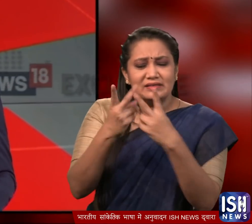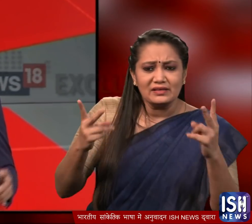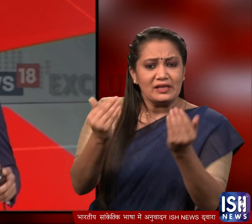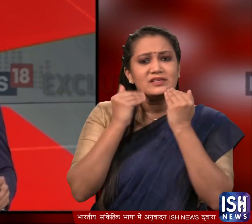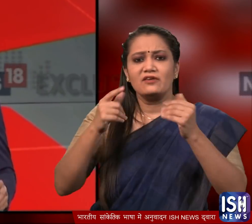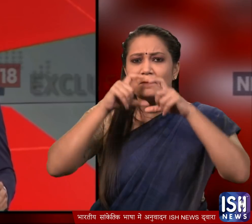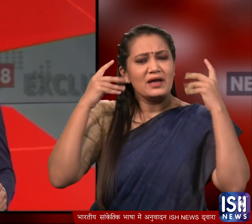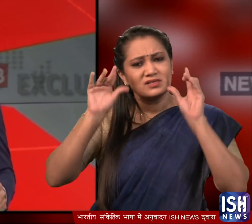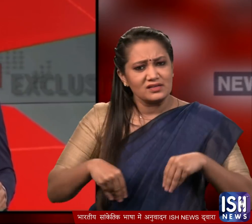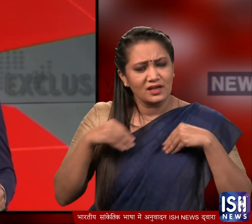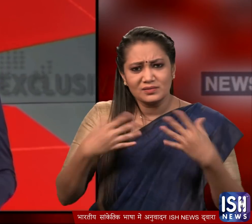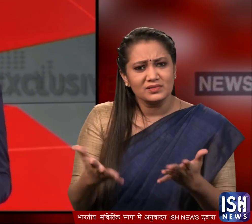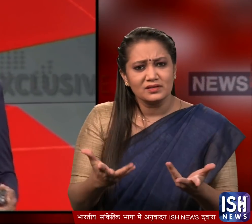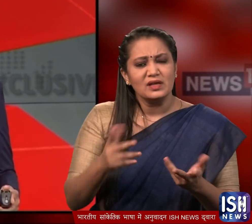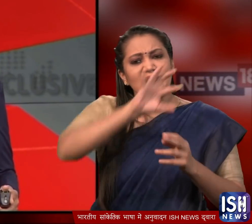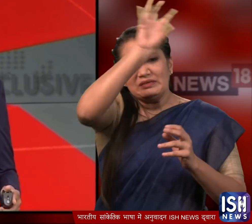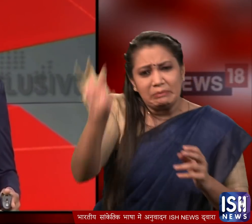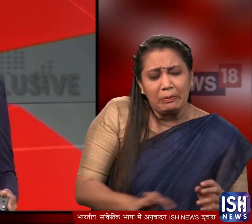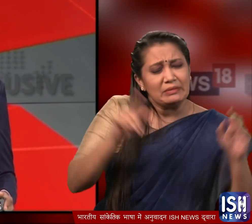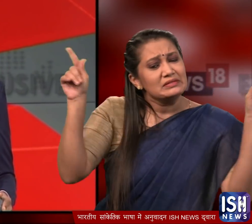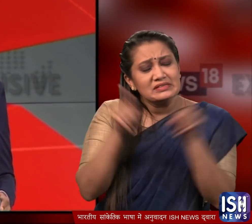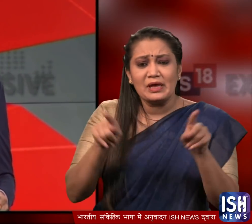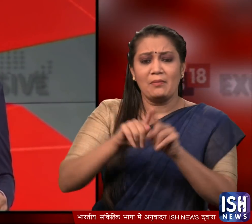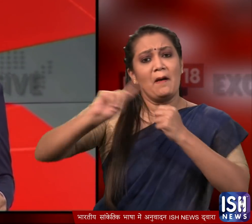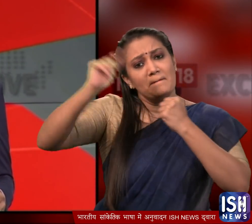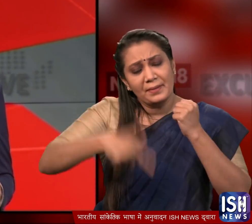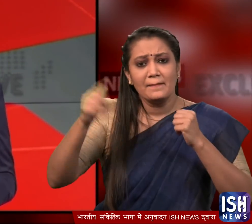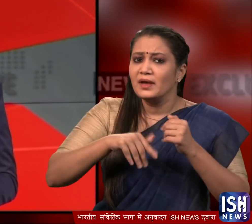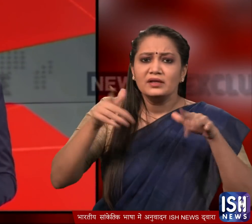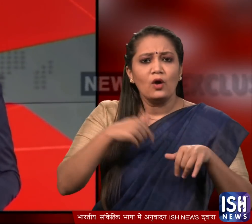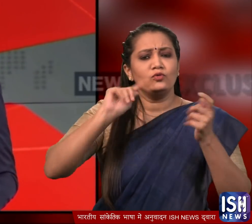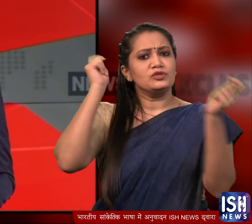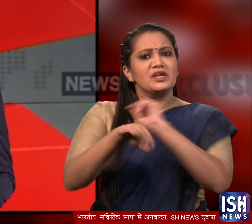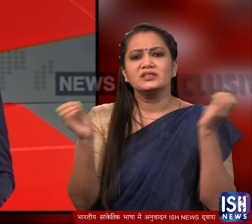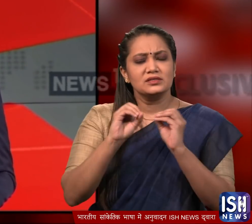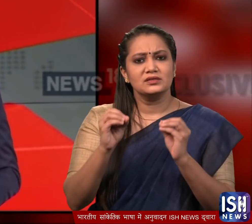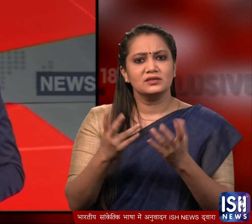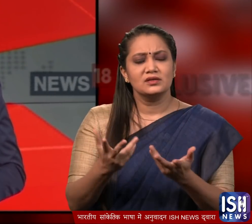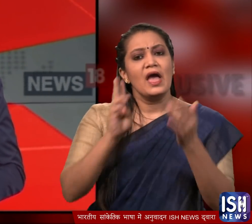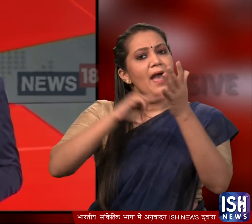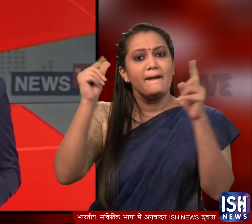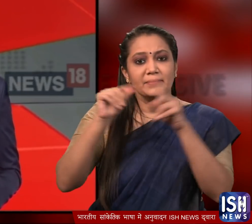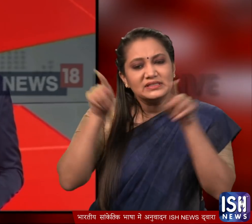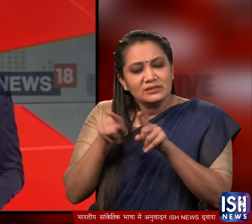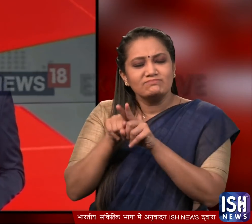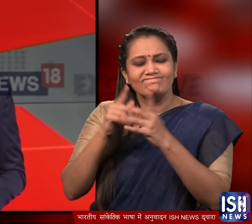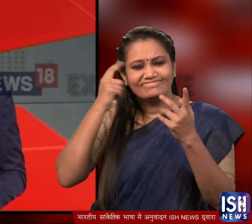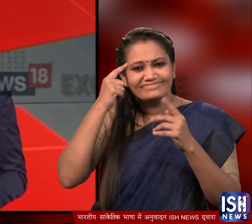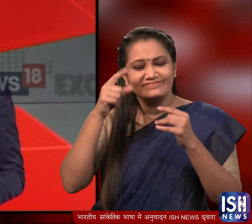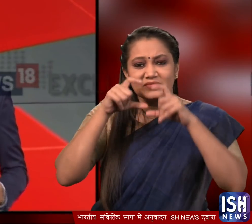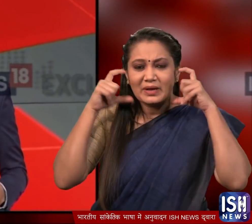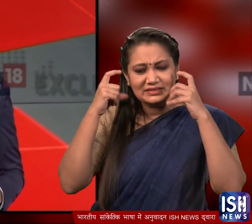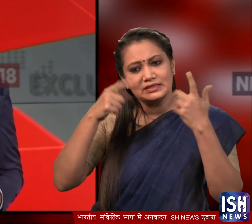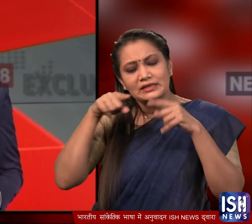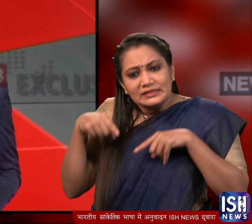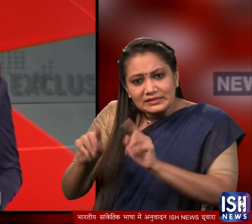वाला मास्क हम नहीं लगा सकते। लगभग सभी राज्यों में मास्क न लगाने पर जुर्माने का डर भी हमें नहीं सुधार पाया, तो अब मध्य प्रदेश सरकार ने हम लोगों